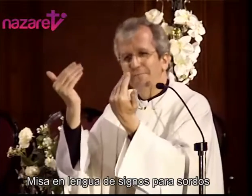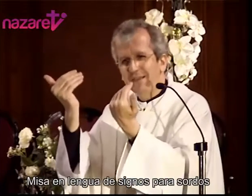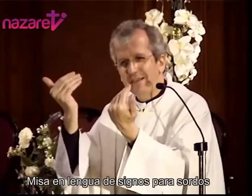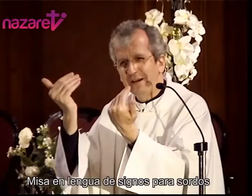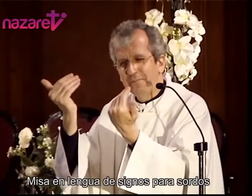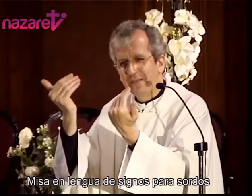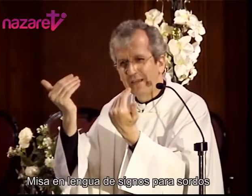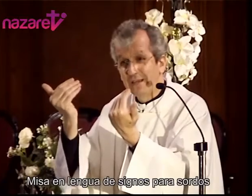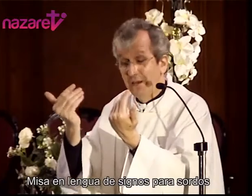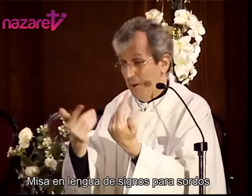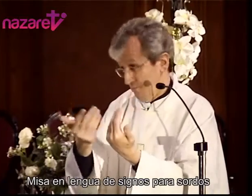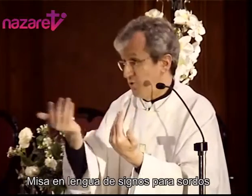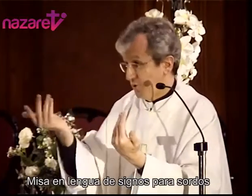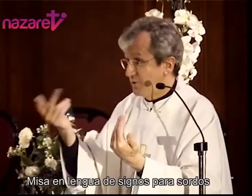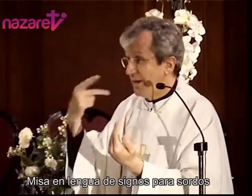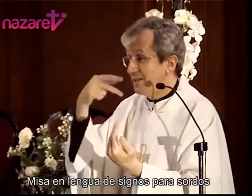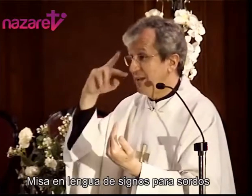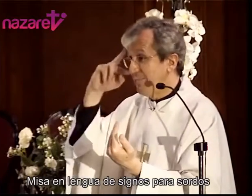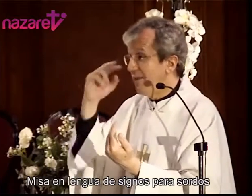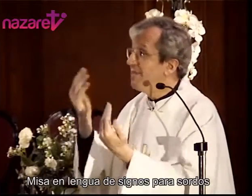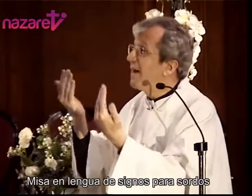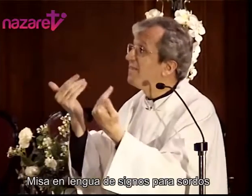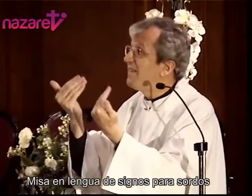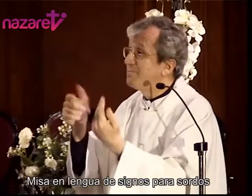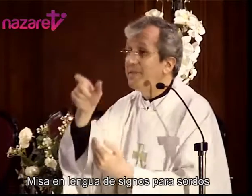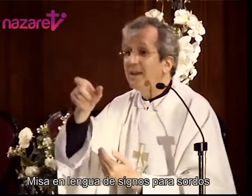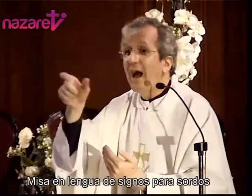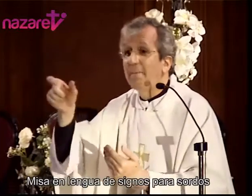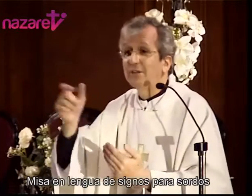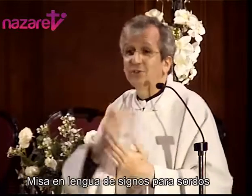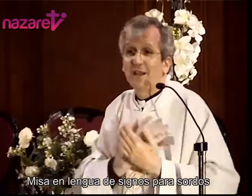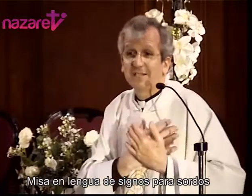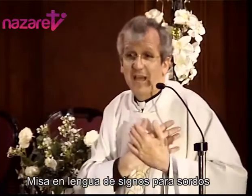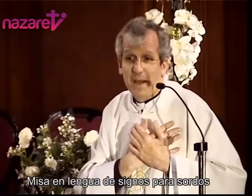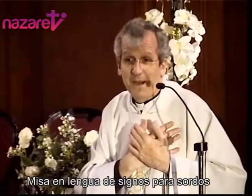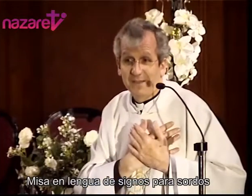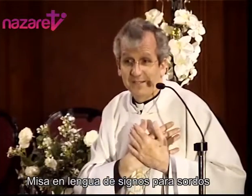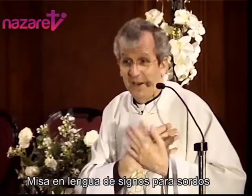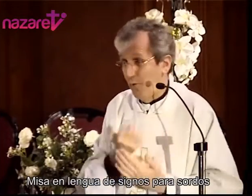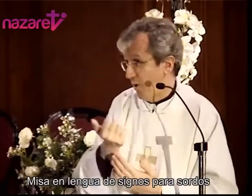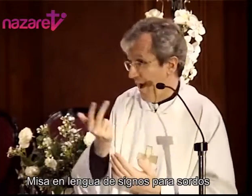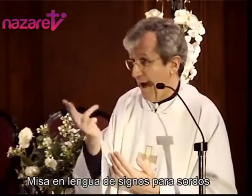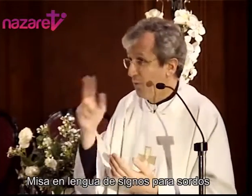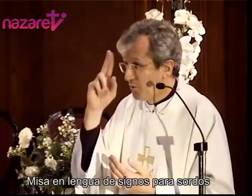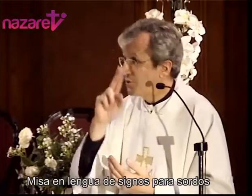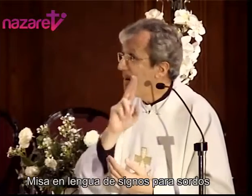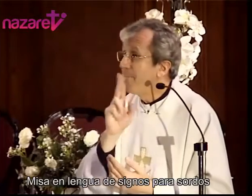despedida. Vosotros tenéis experiencia de despedir a personas amadas, a lo mejor a algunos